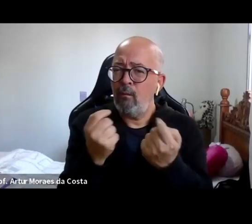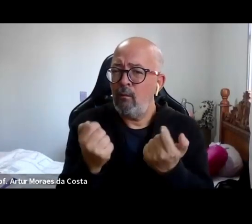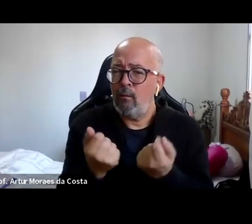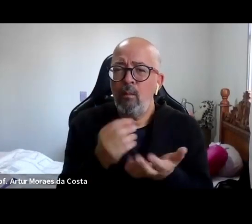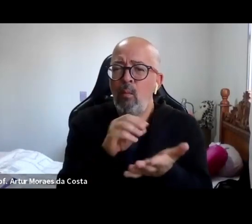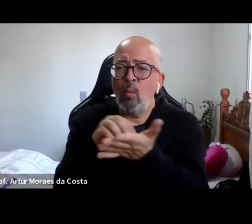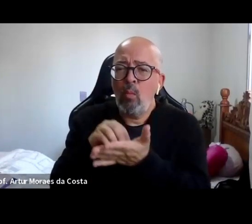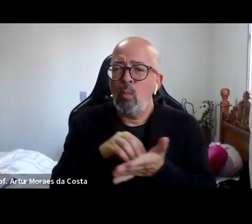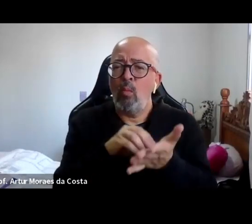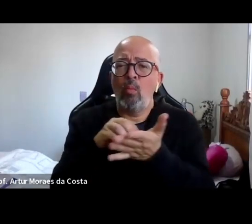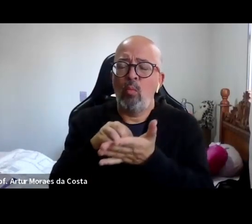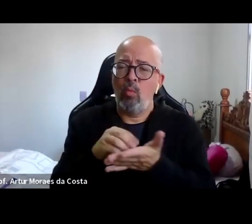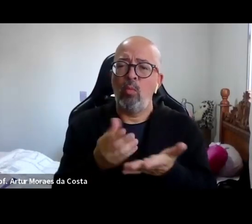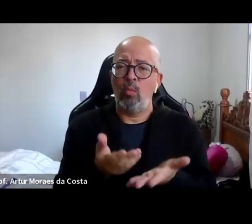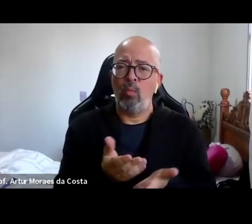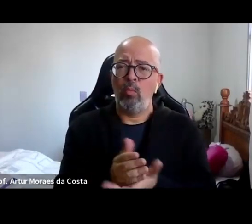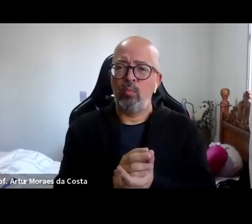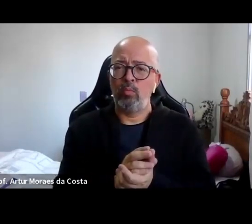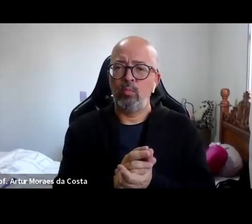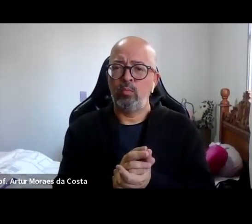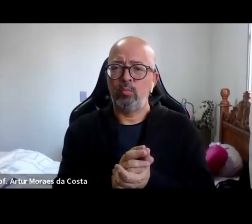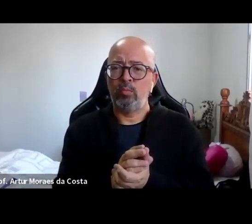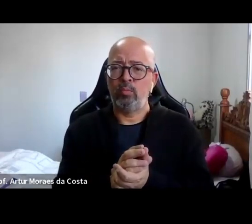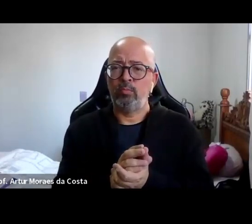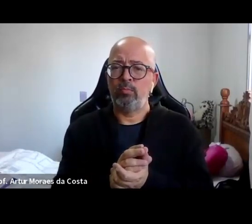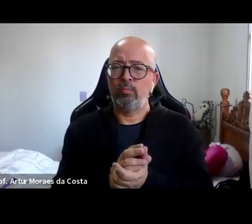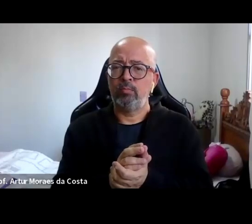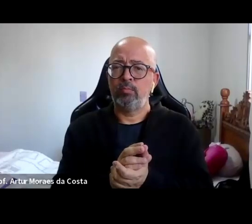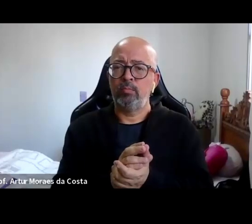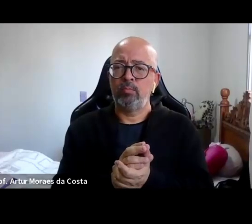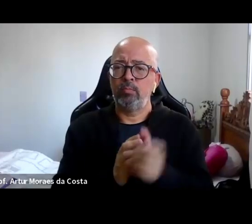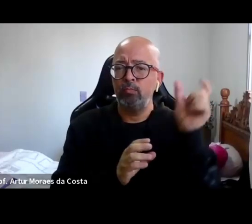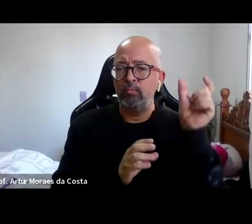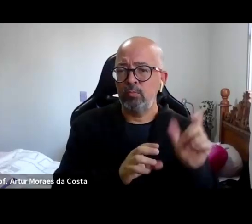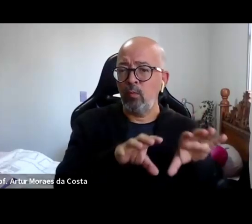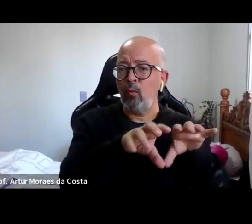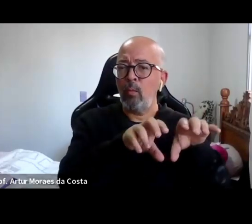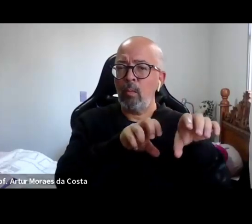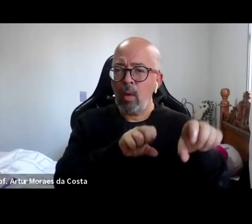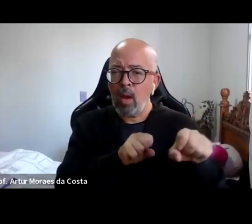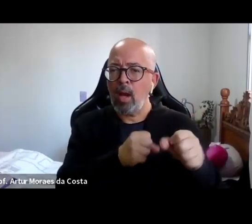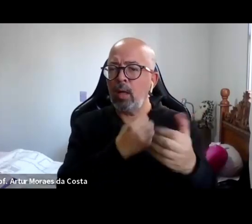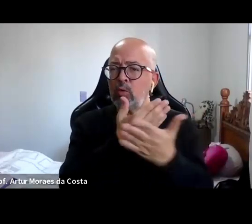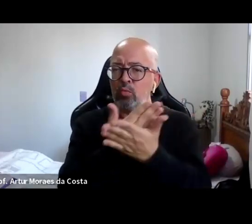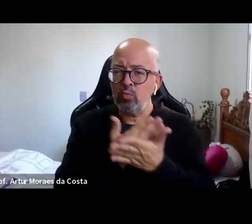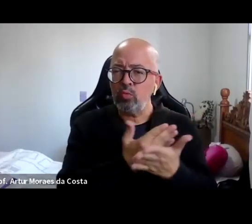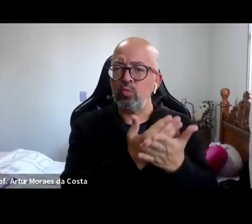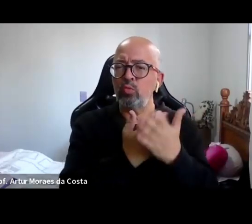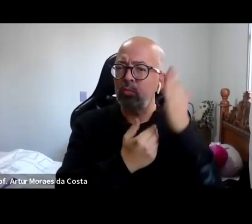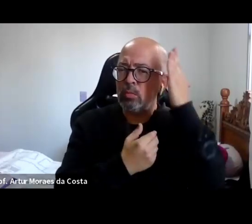persona sordociega pero que en oportunidades no saben cómo